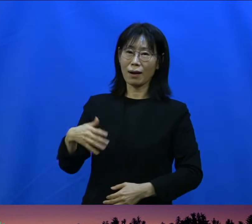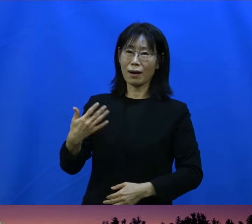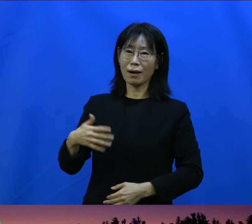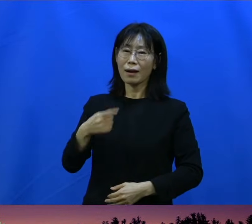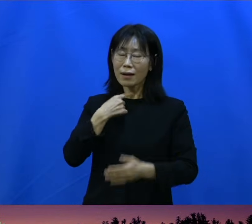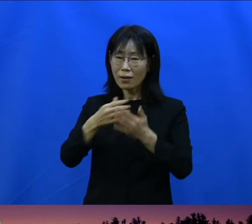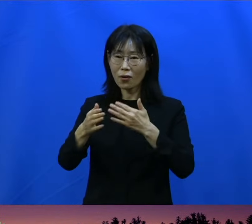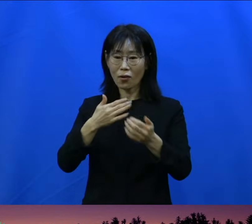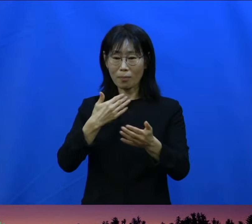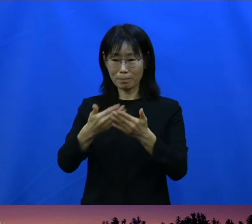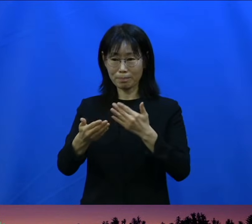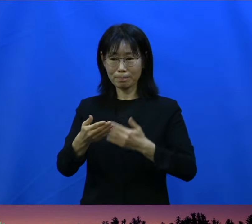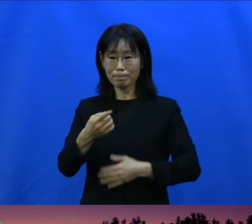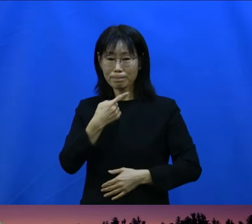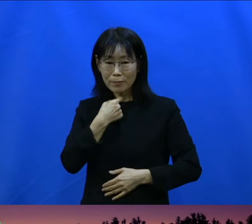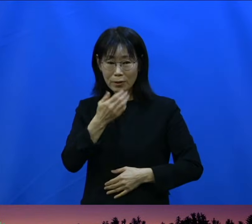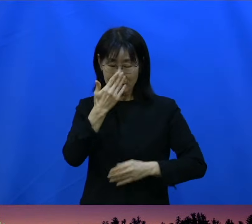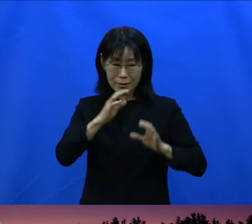그렇죠?